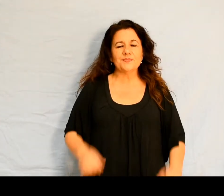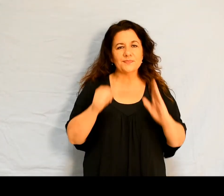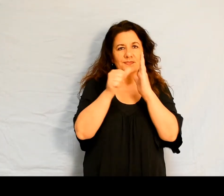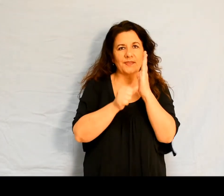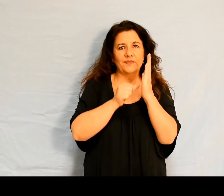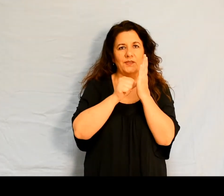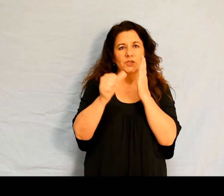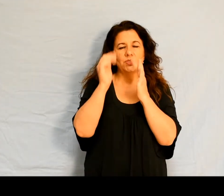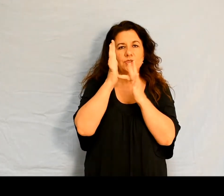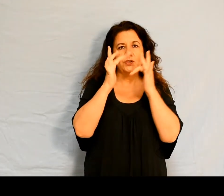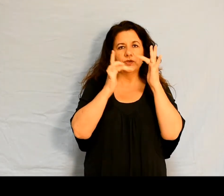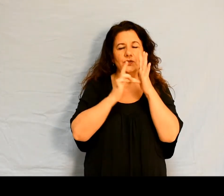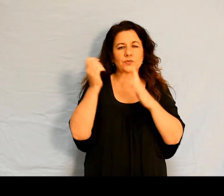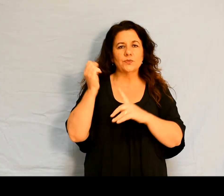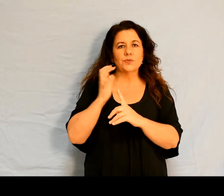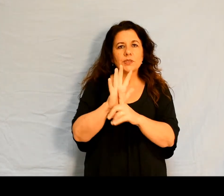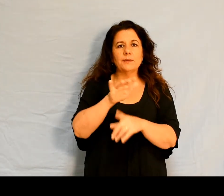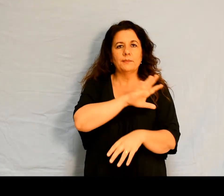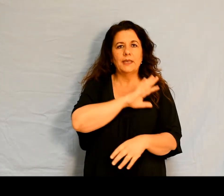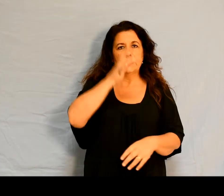Évangile de Jésus-Christ selon saint Matthieu.